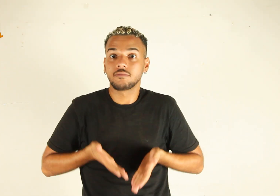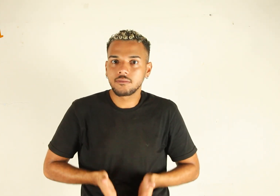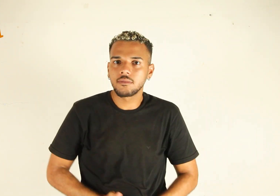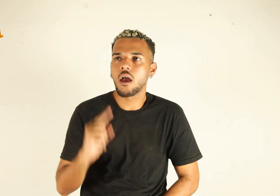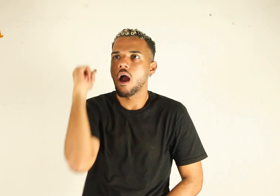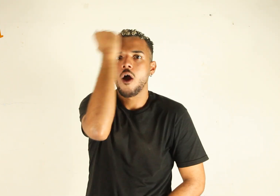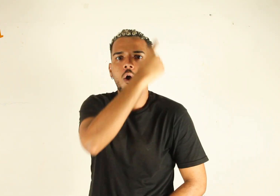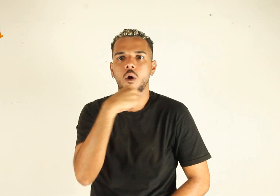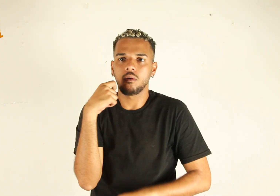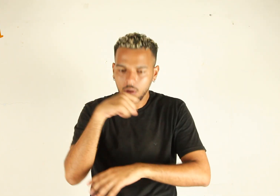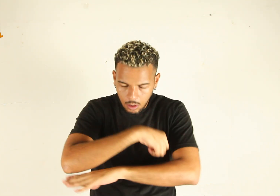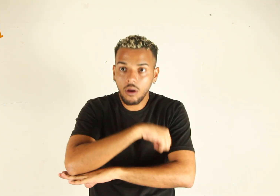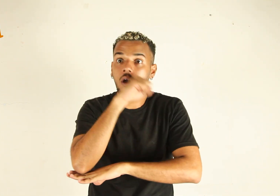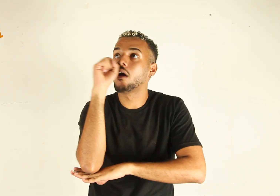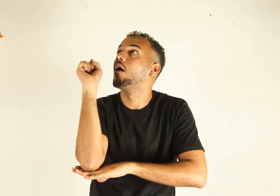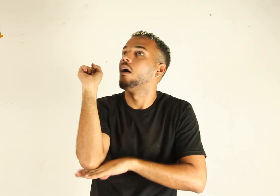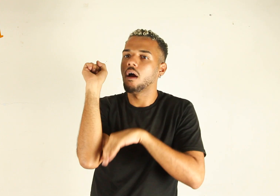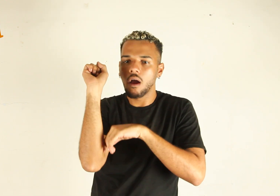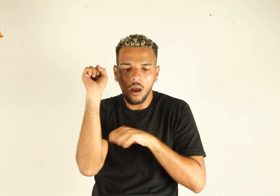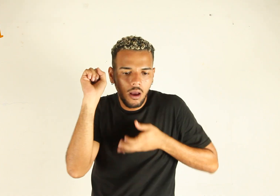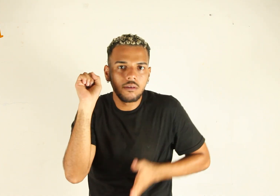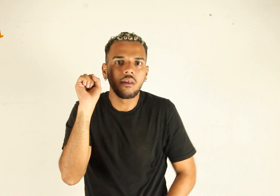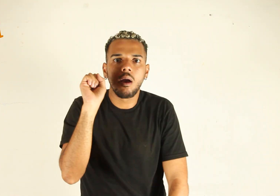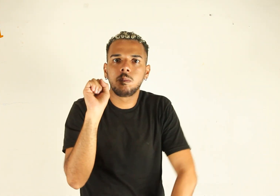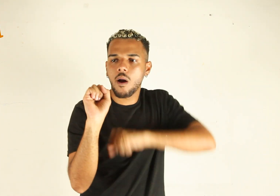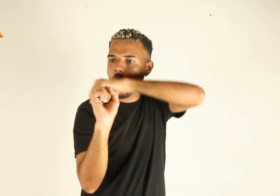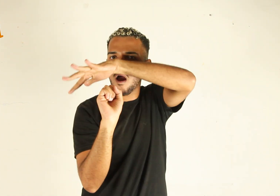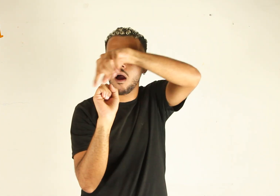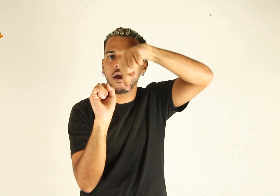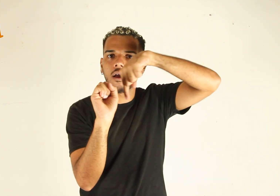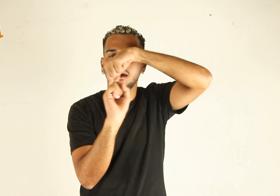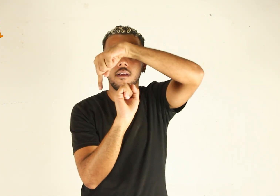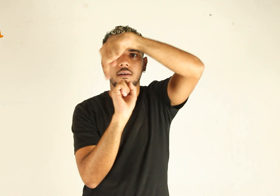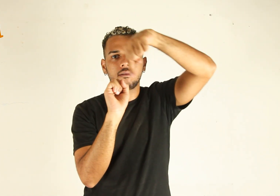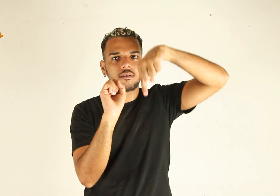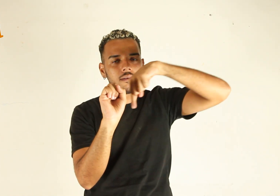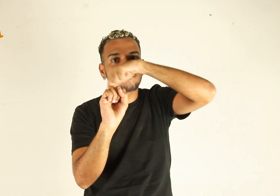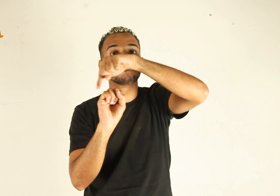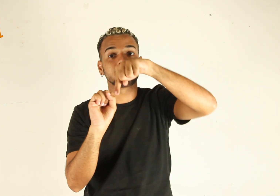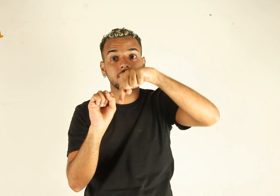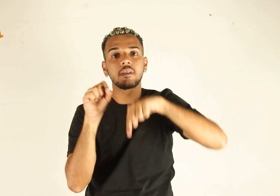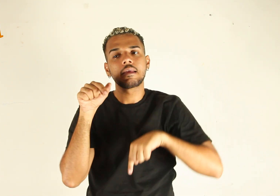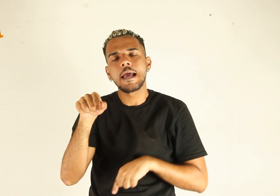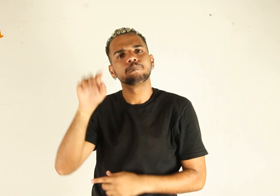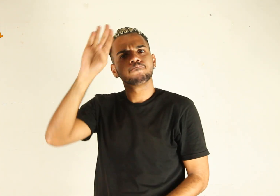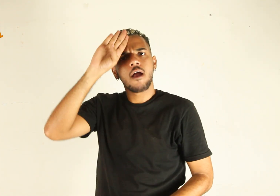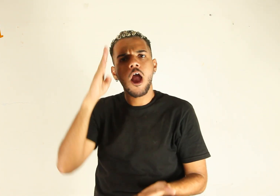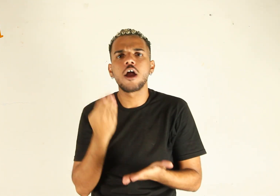as crenças dos Ambundos, grupo étnico que ela fazia parte, as pessoas que nasciam dessa forma teriam uma